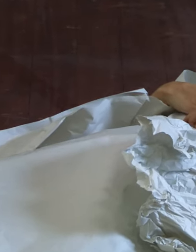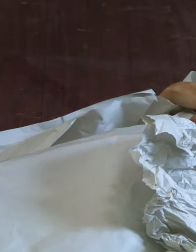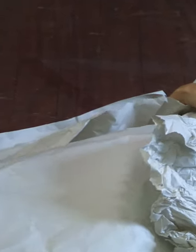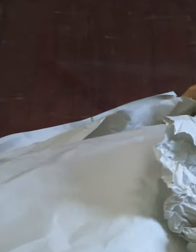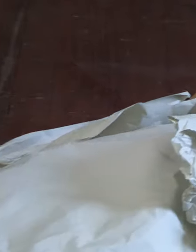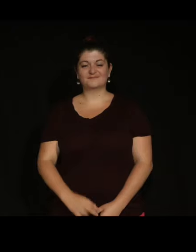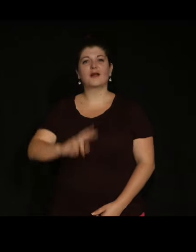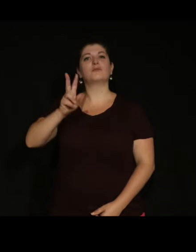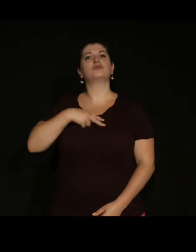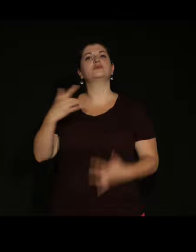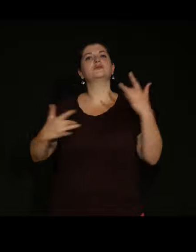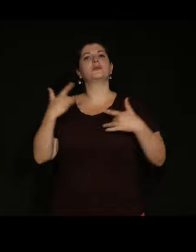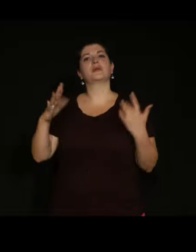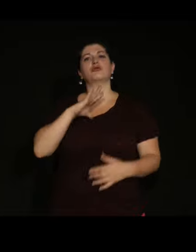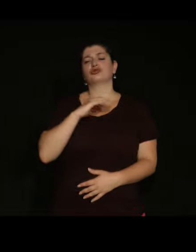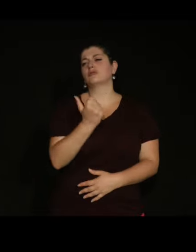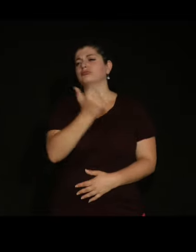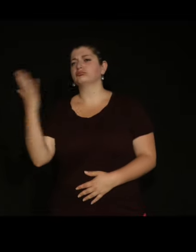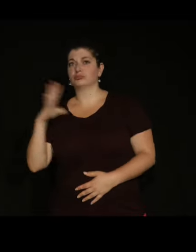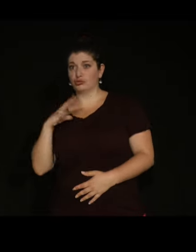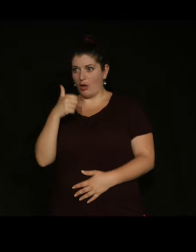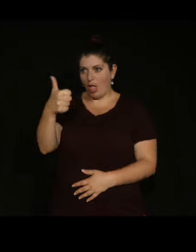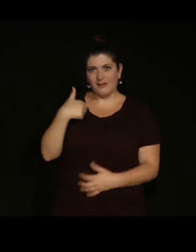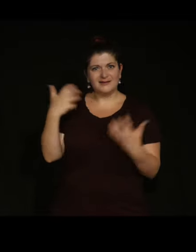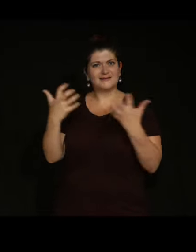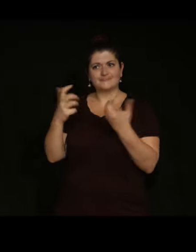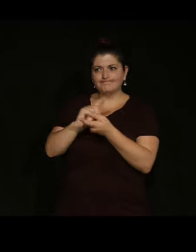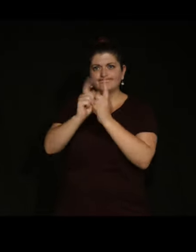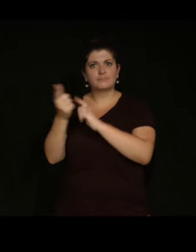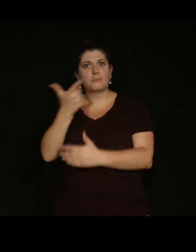Je prends des cours donc de LSF depuis le mois de septembre. Et